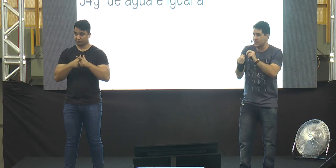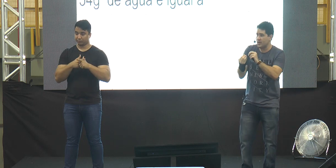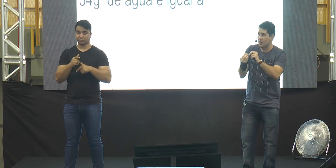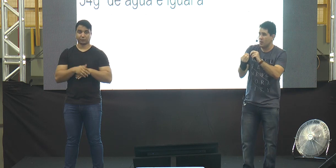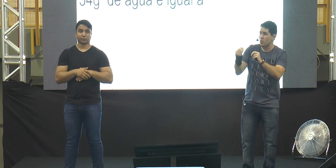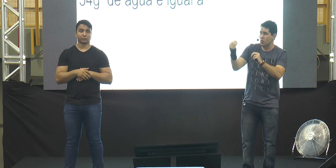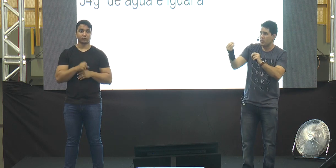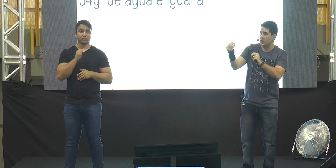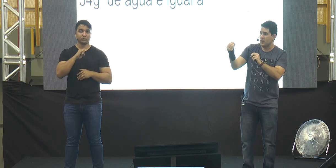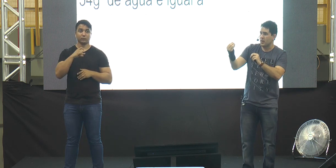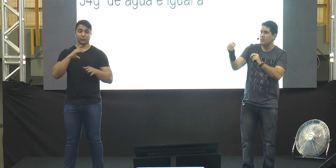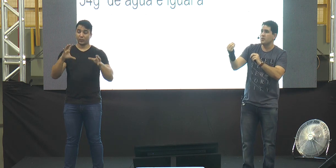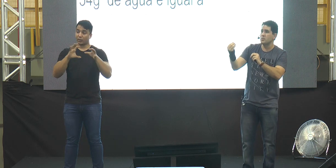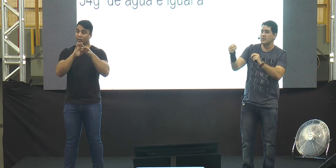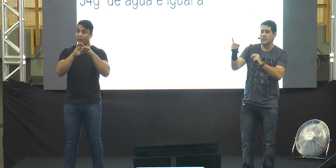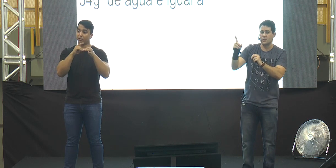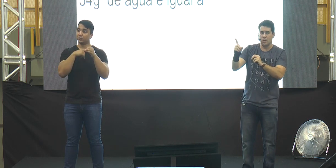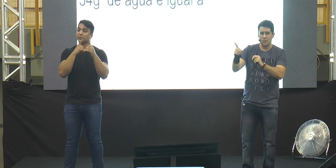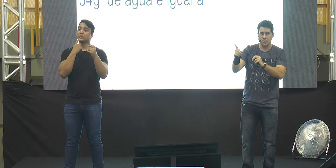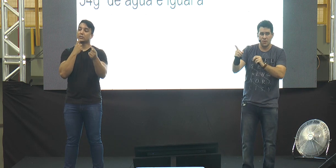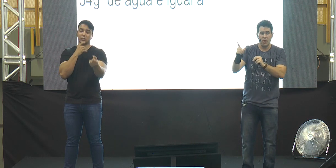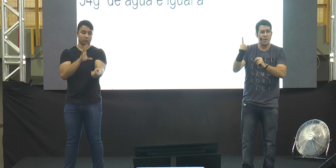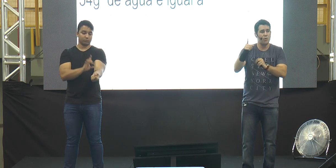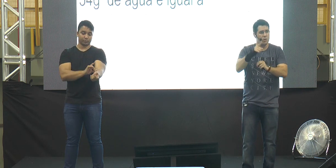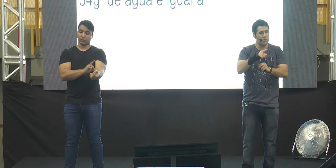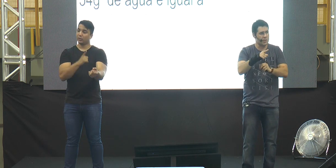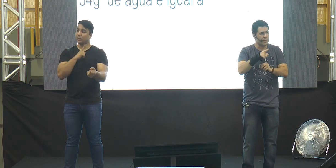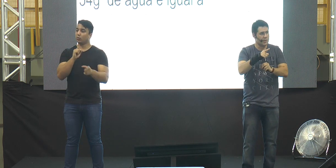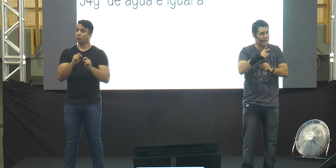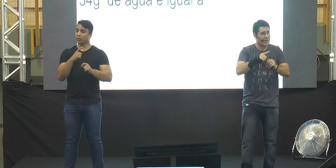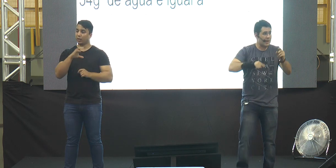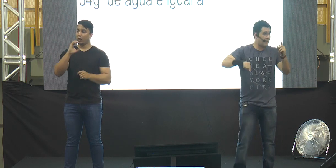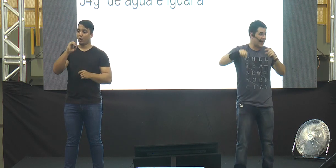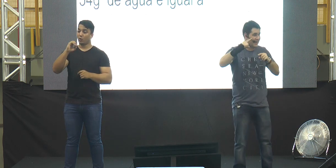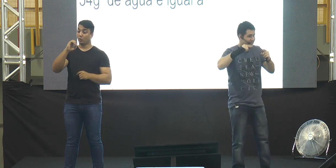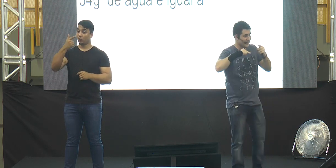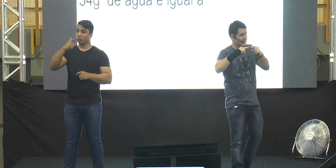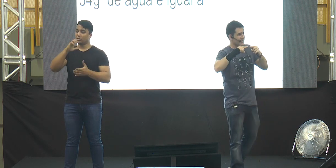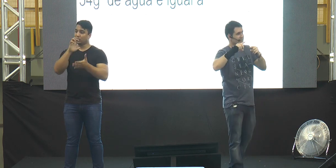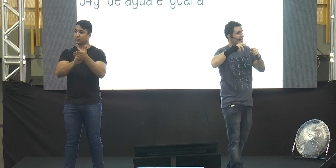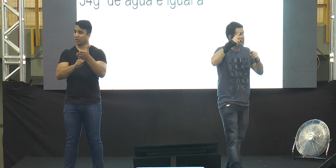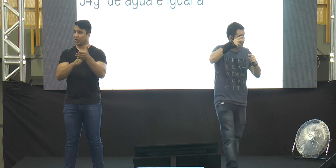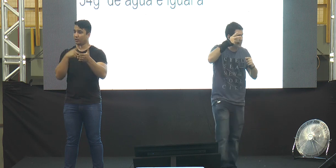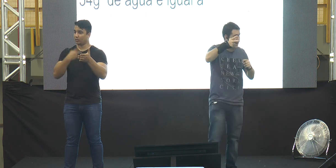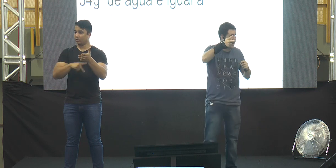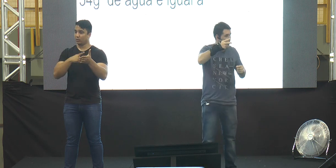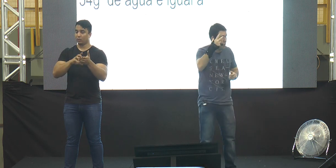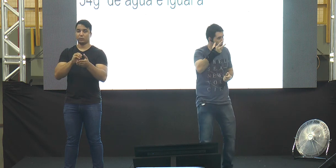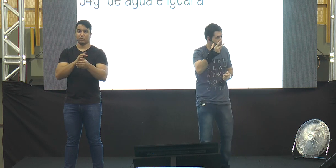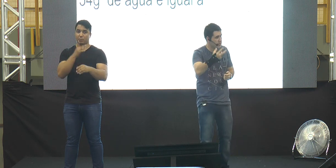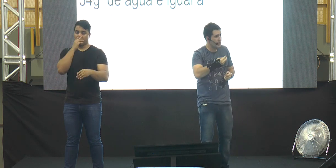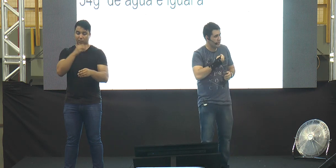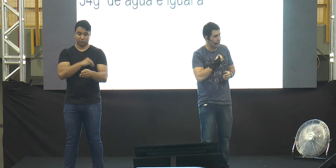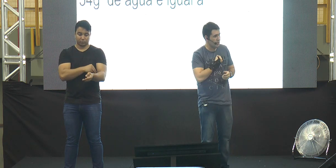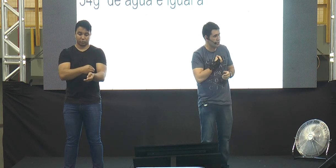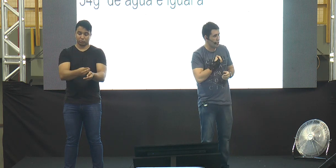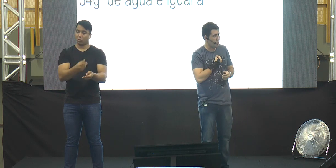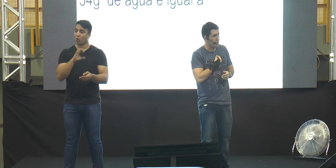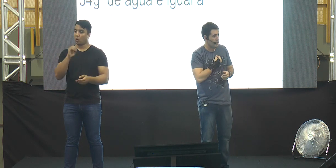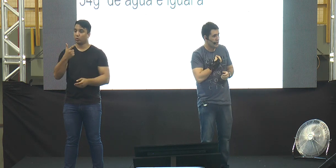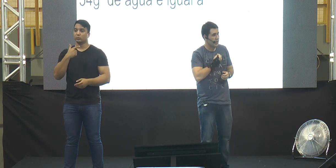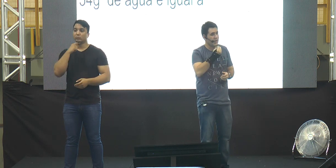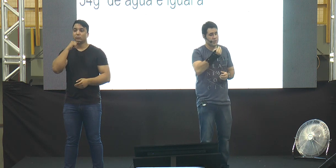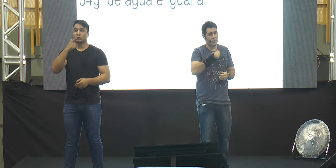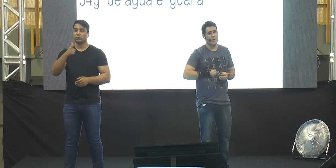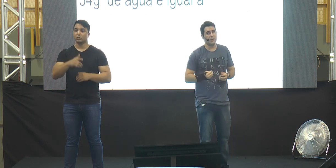Quando ele se liga com a hemoglobina, ele produz a desoxihemoglobina, que ela para de transportar o oxigênio dentro do nosso